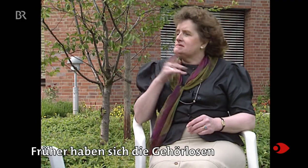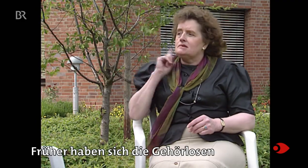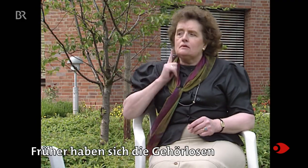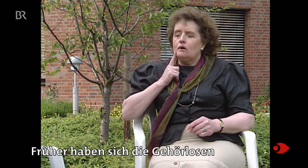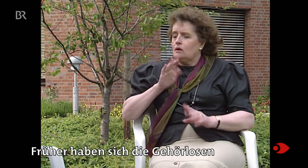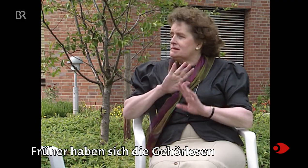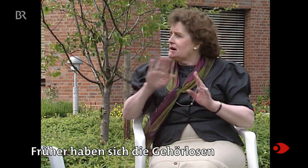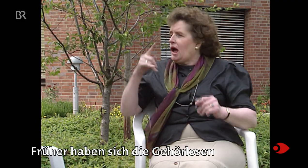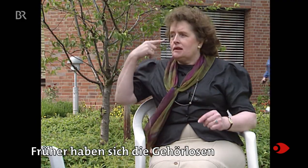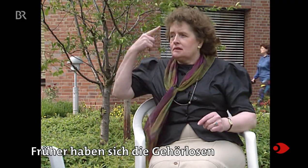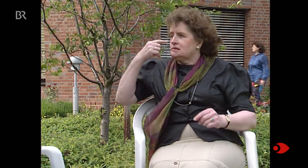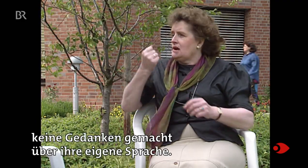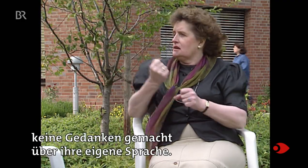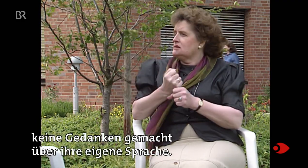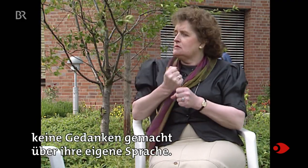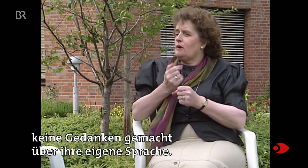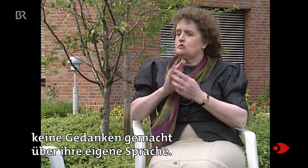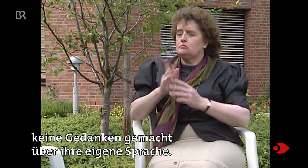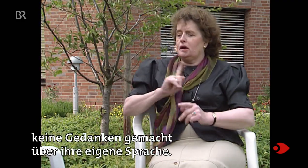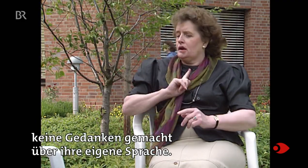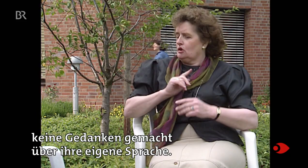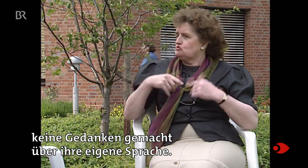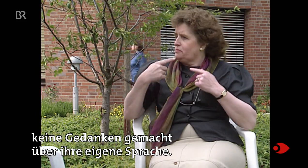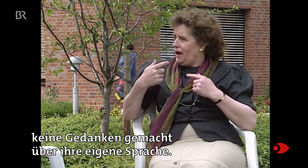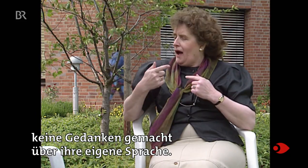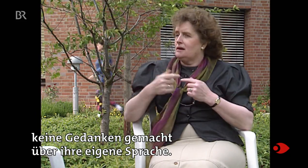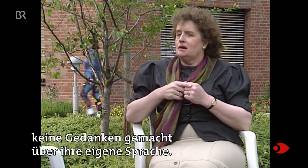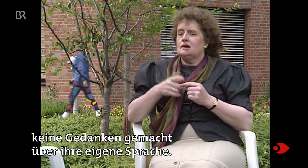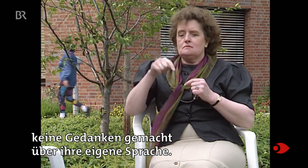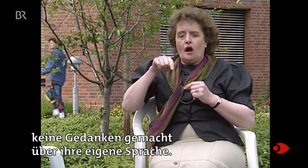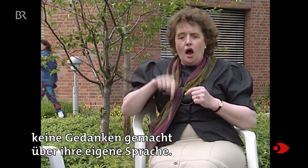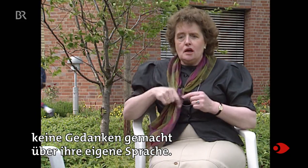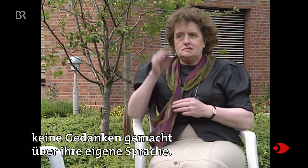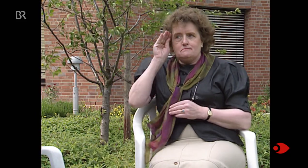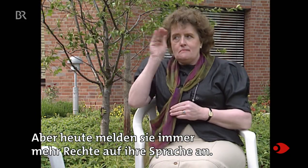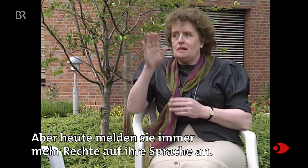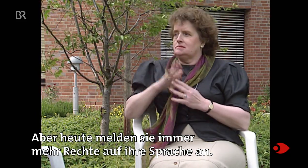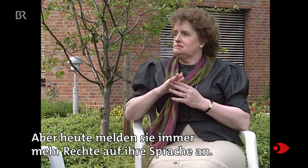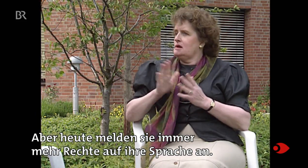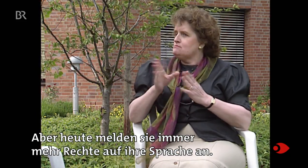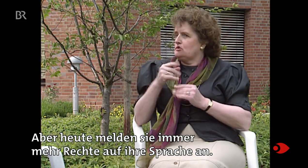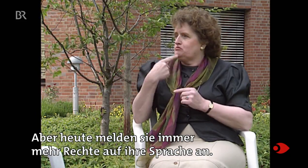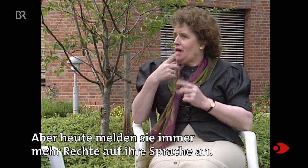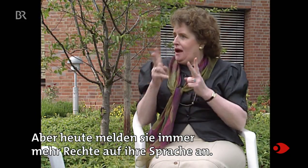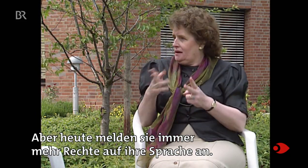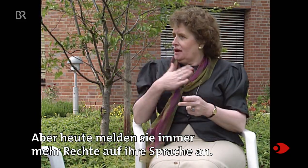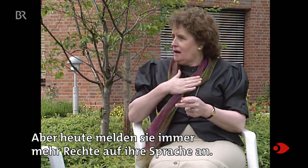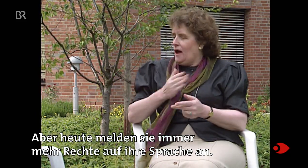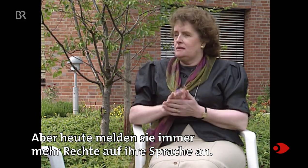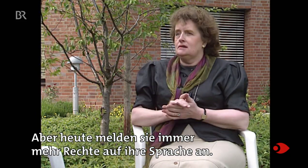Früher haben sich die Gehörlosen keine Gedanken gemacht über ihre eigene Sprache. Aber heute melden sie immer mehr Rechte